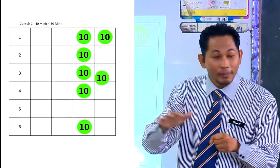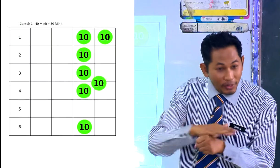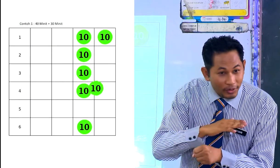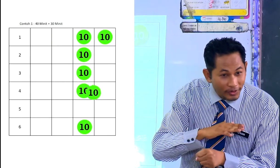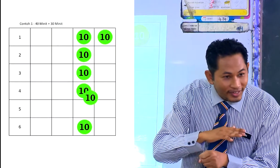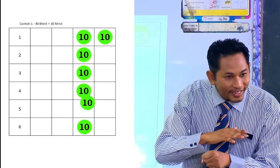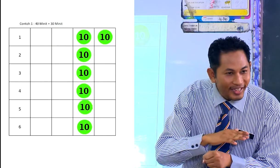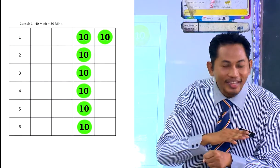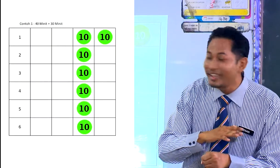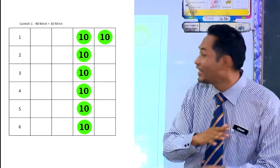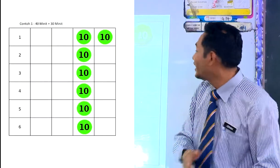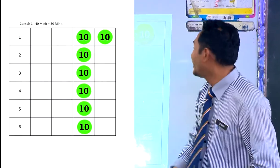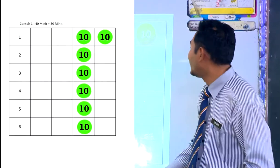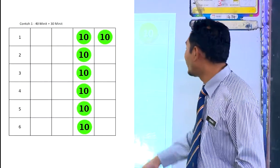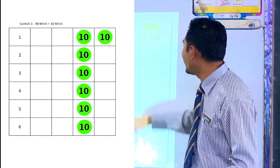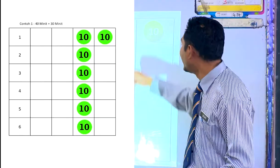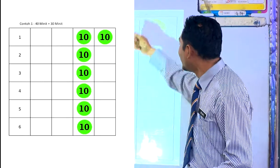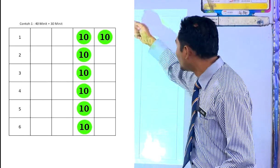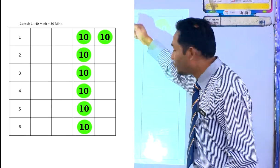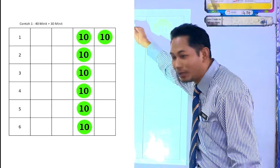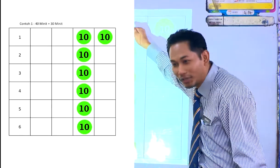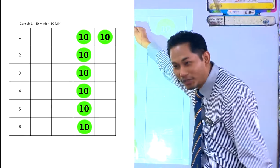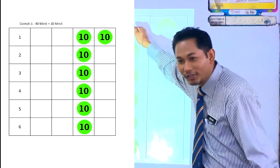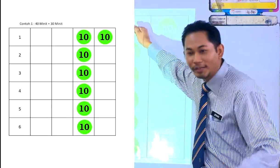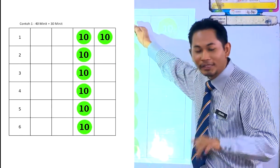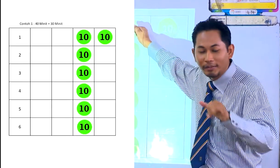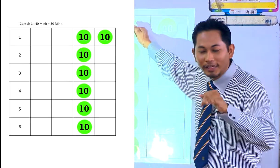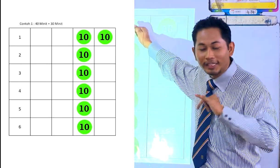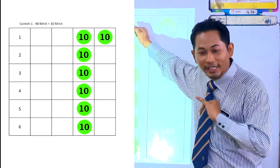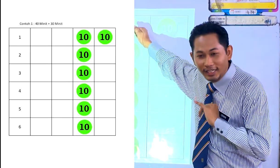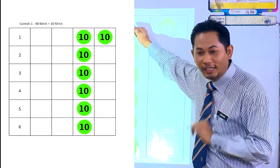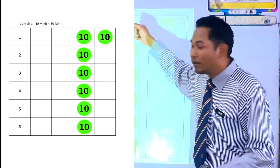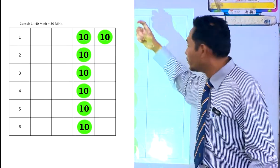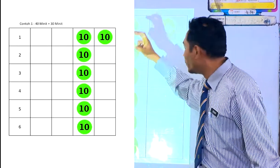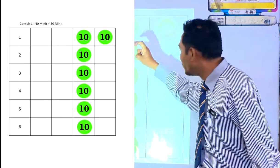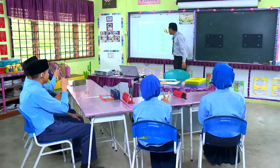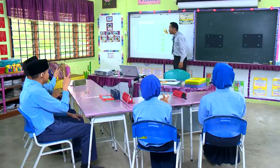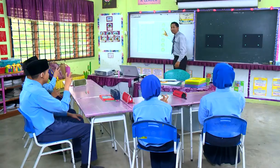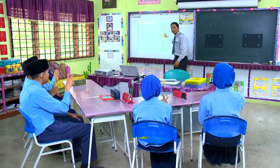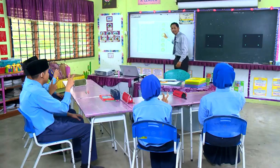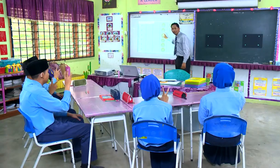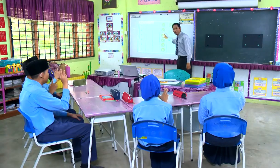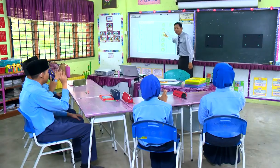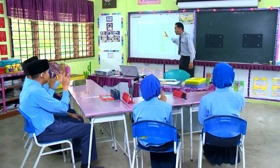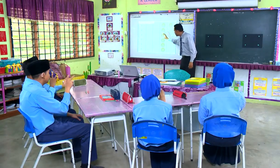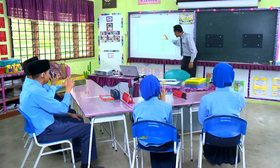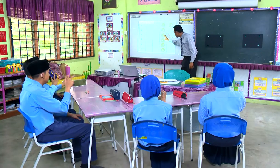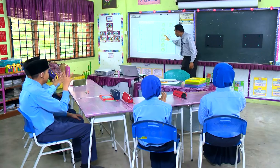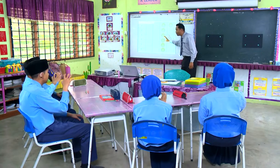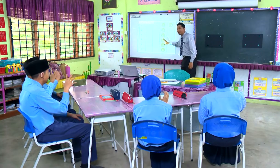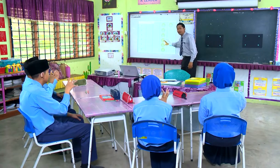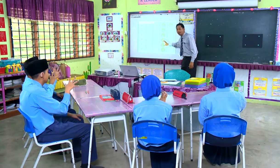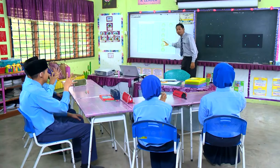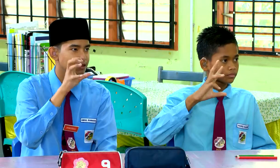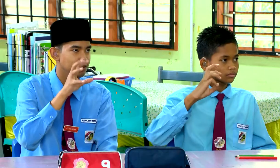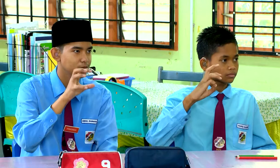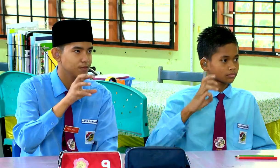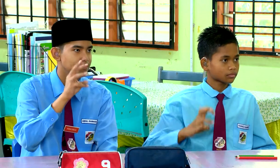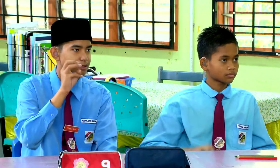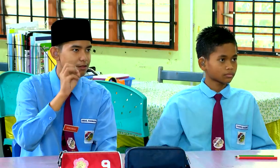penuh? Dah penuh. Ah, okey. 10 sama-sama dengan saya. 20, 30, 40, 50, 60.